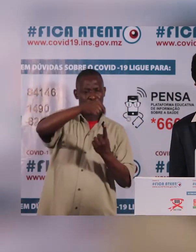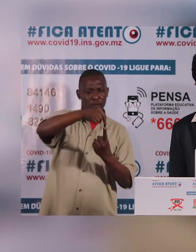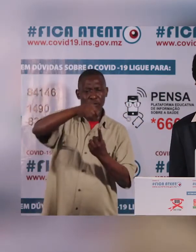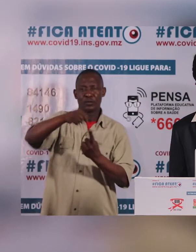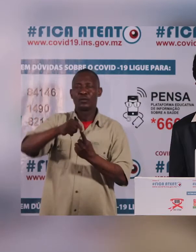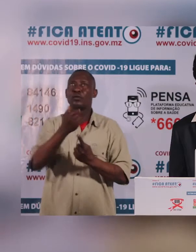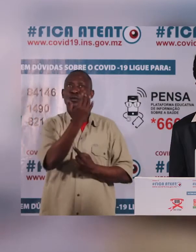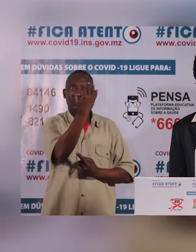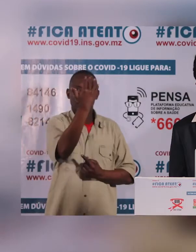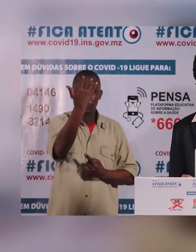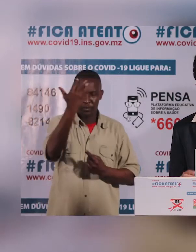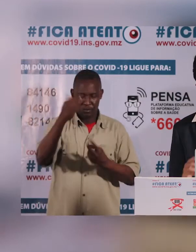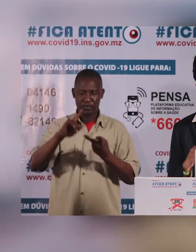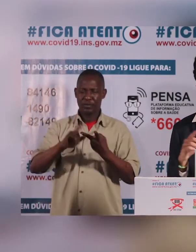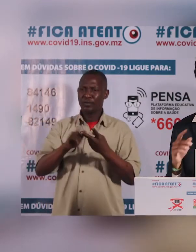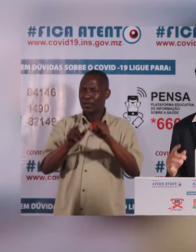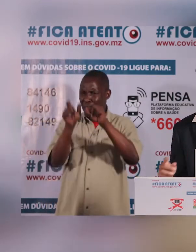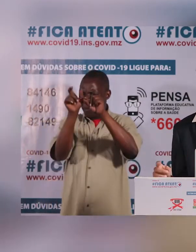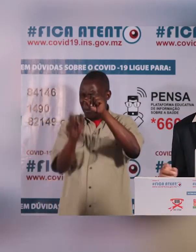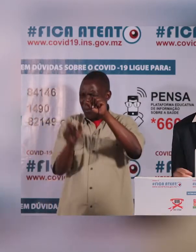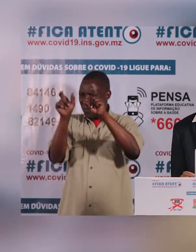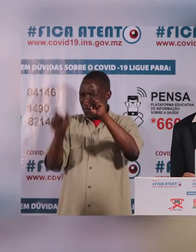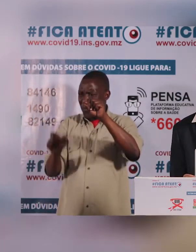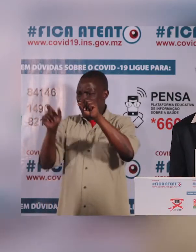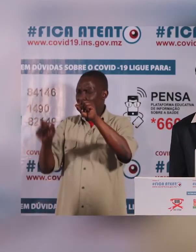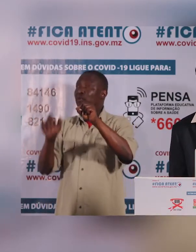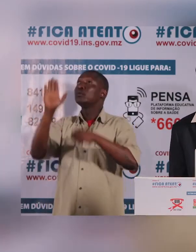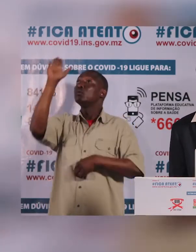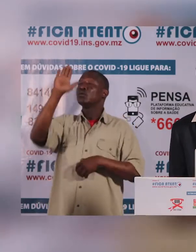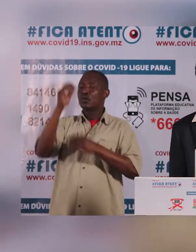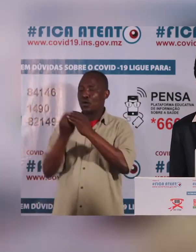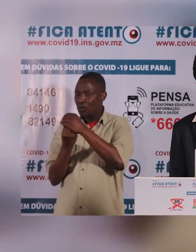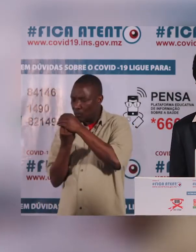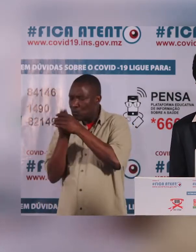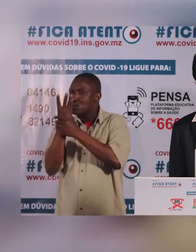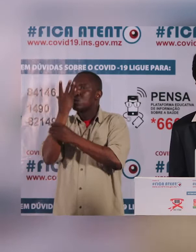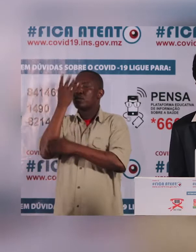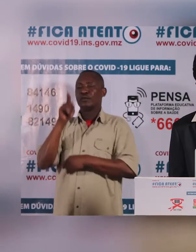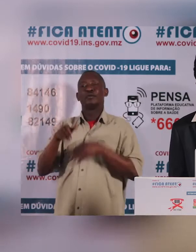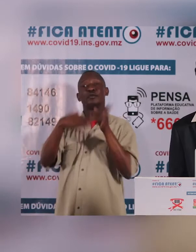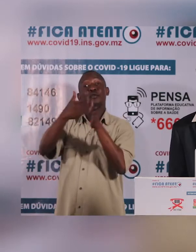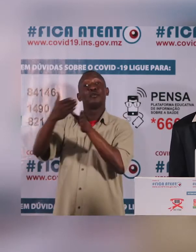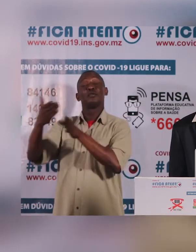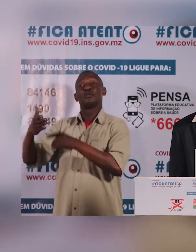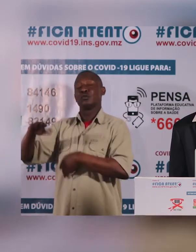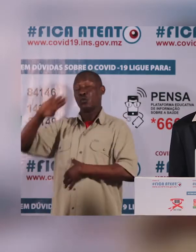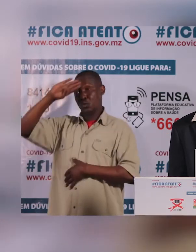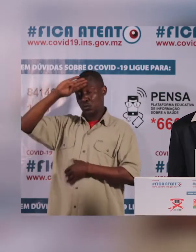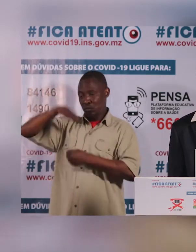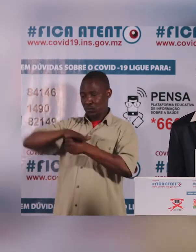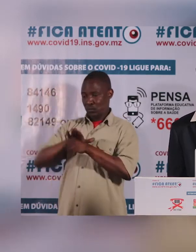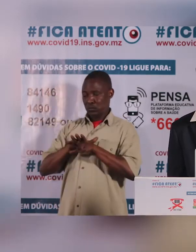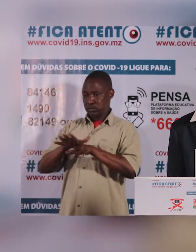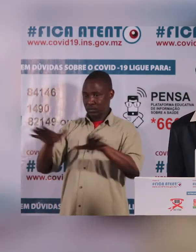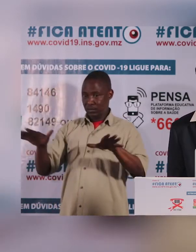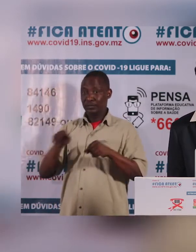temos o número de casos positivos e aquela linha vermelha que passa é a taxa de positividade por província. O que